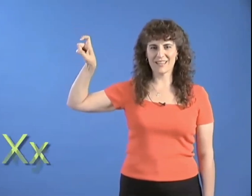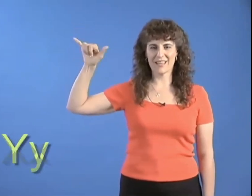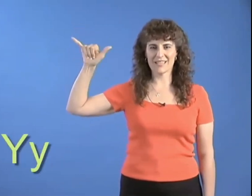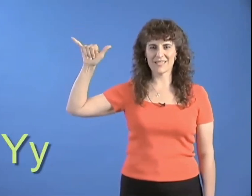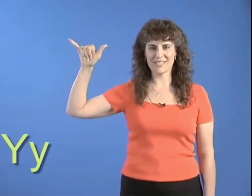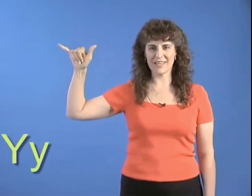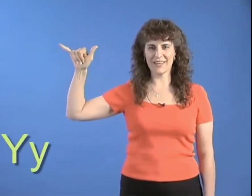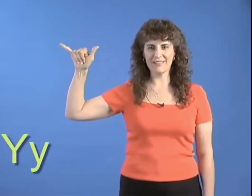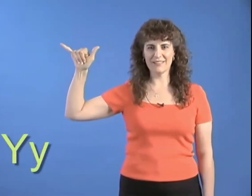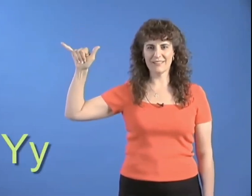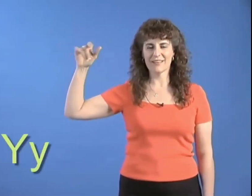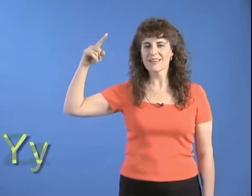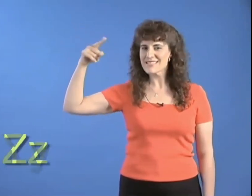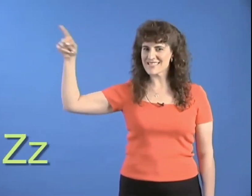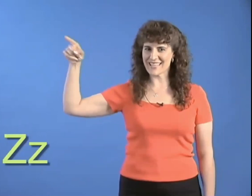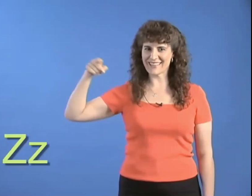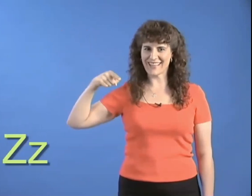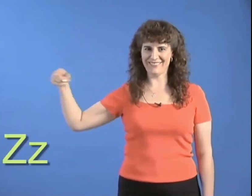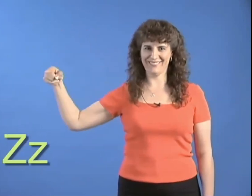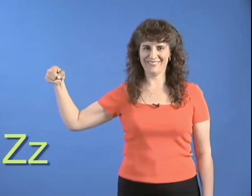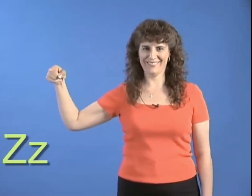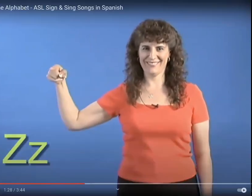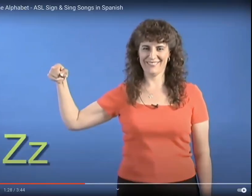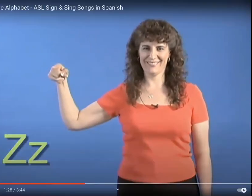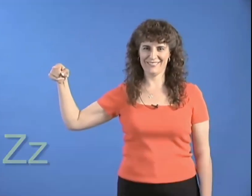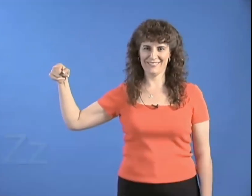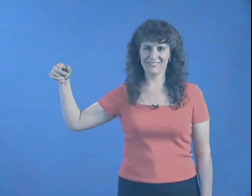X, Y, Z.